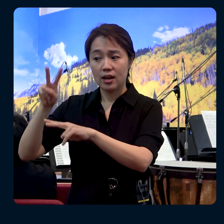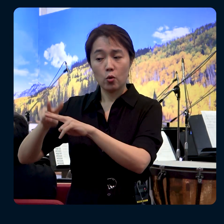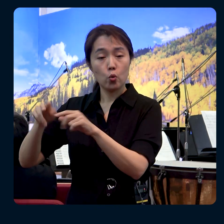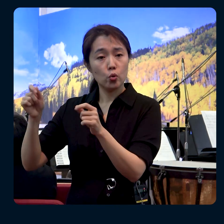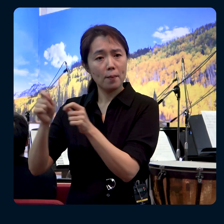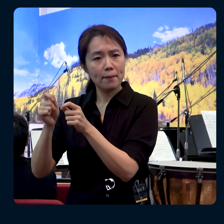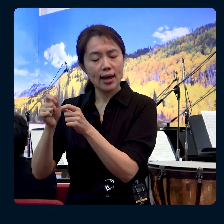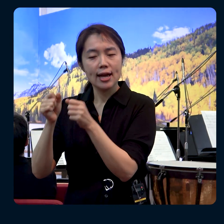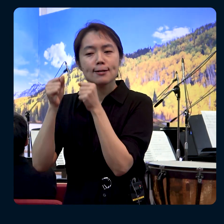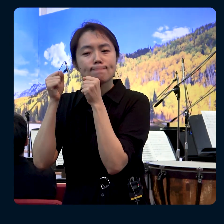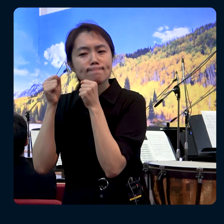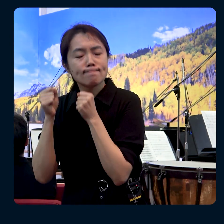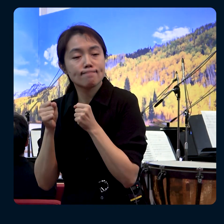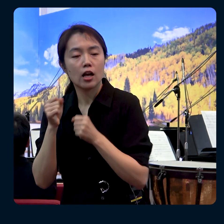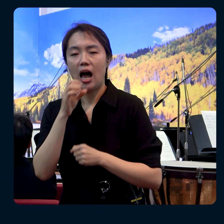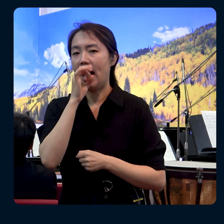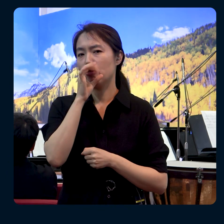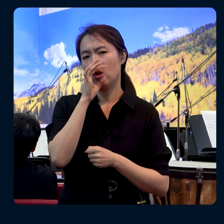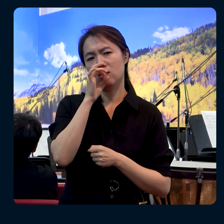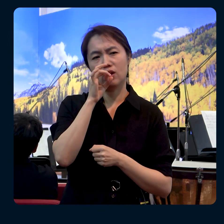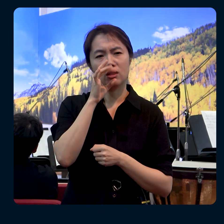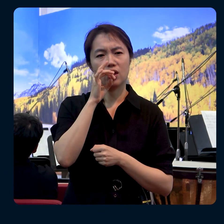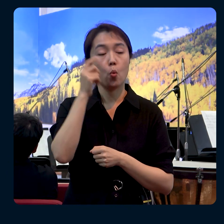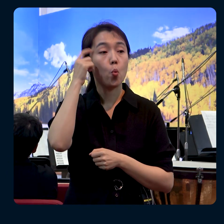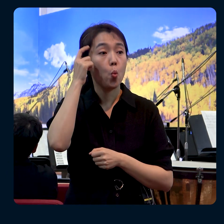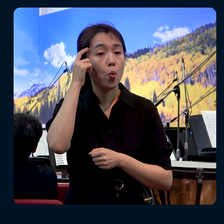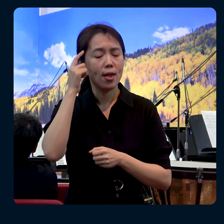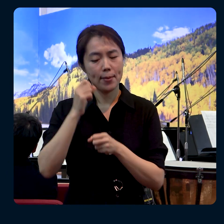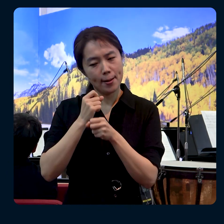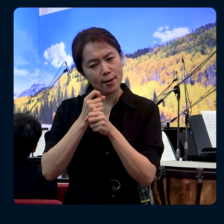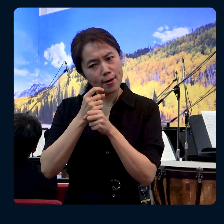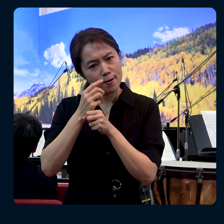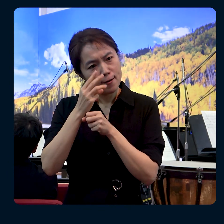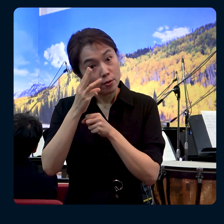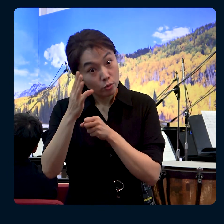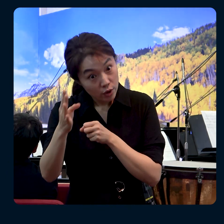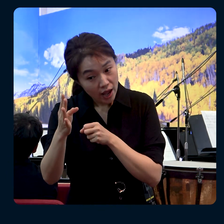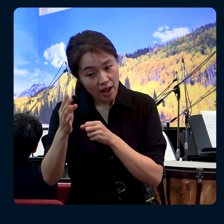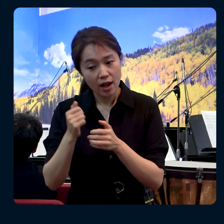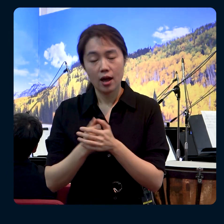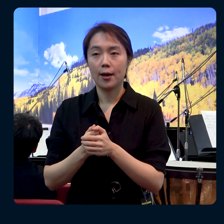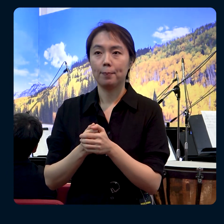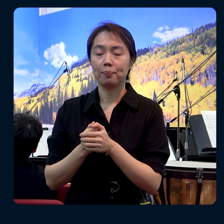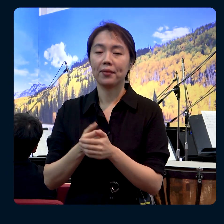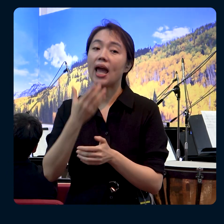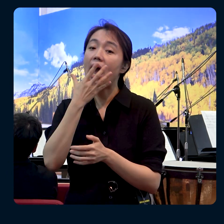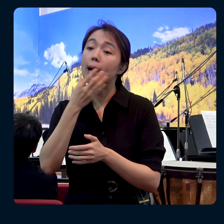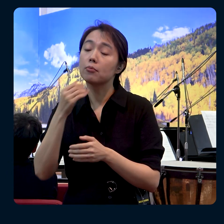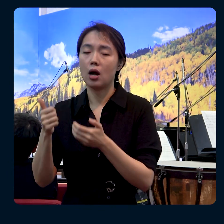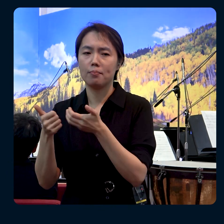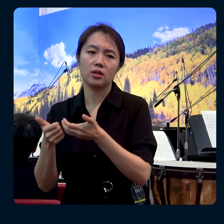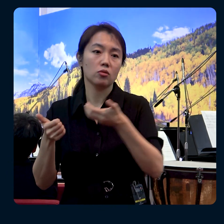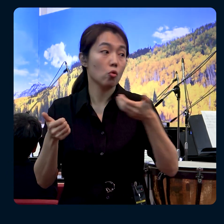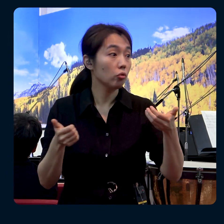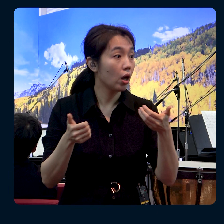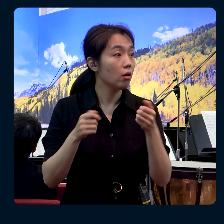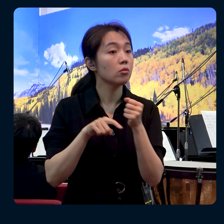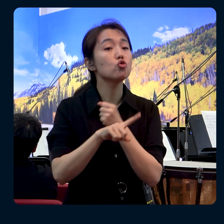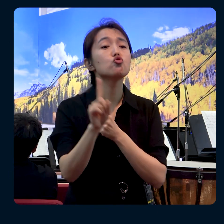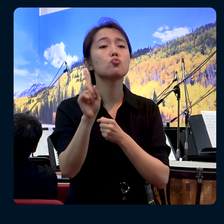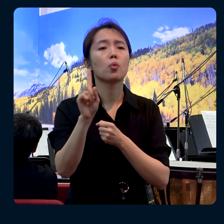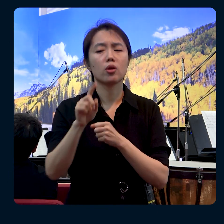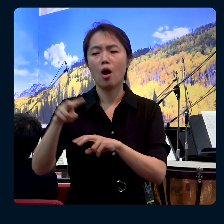없었습니다. 거기에 몇 해를 있었지만 그 브엘세바에 그렇게 있다가 아브라함이 떠납니다. 이유는